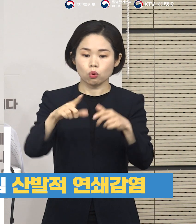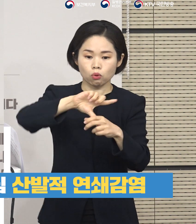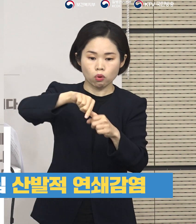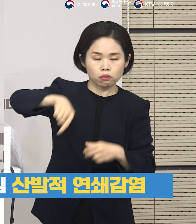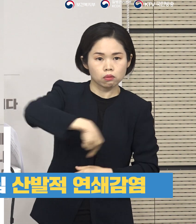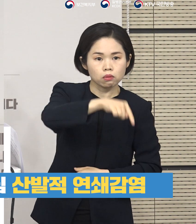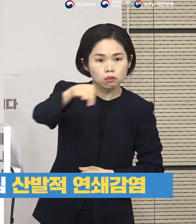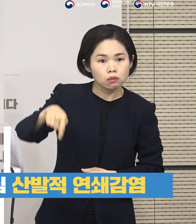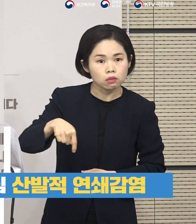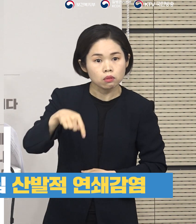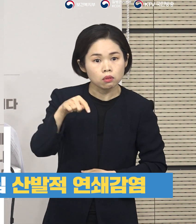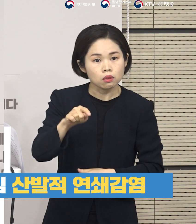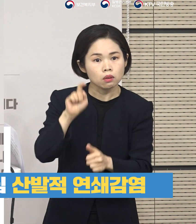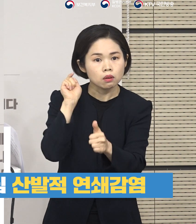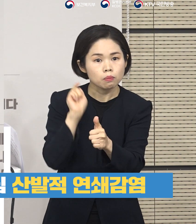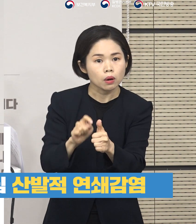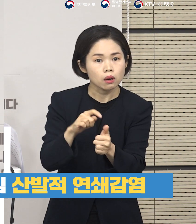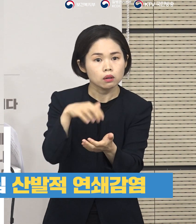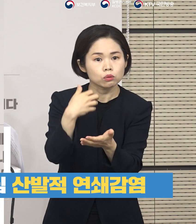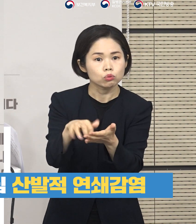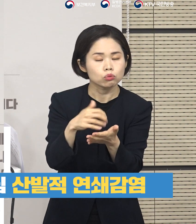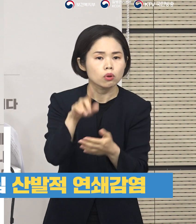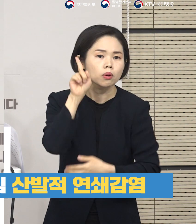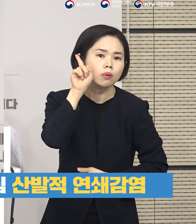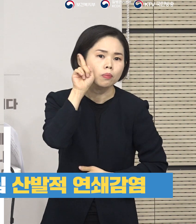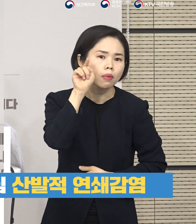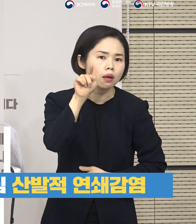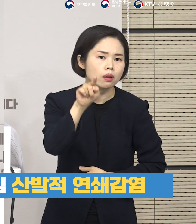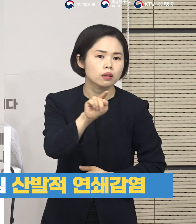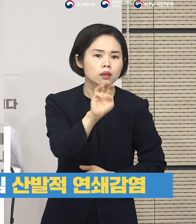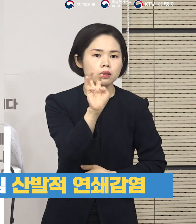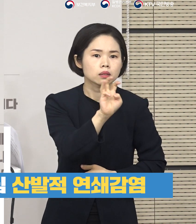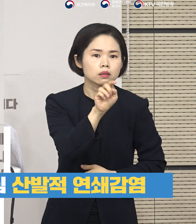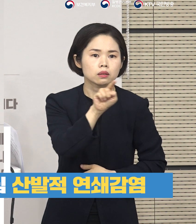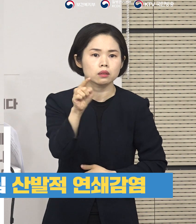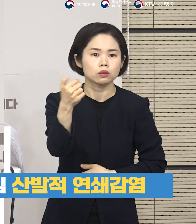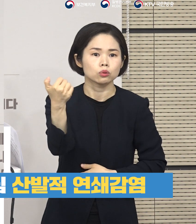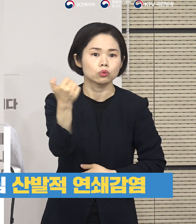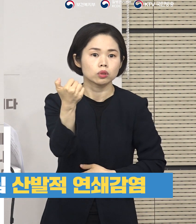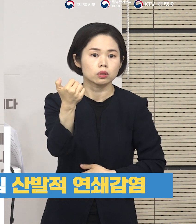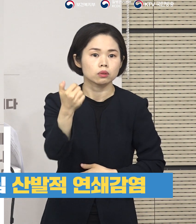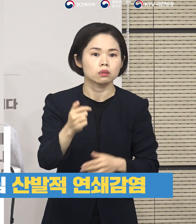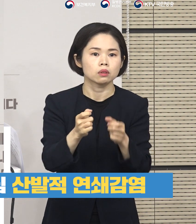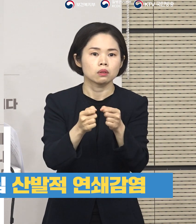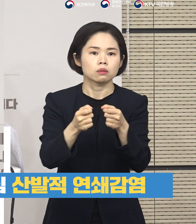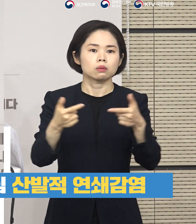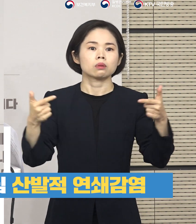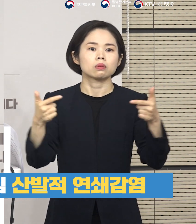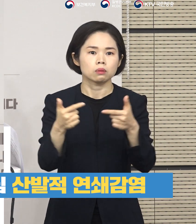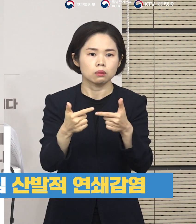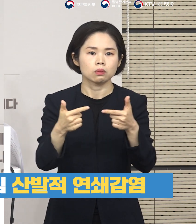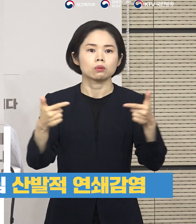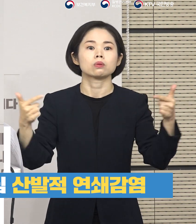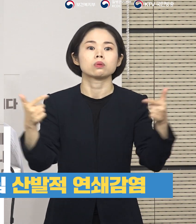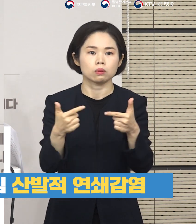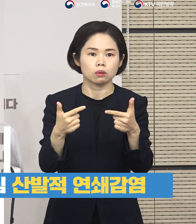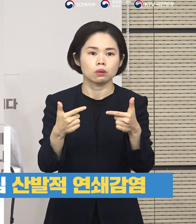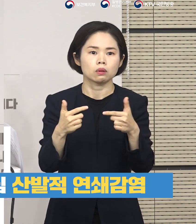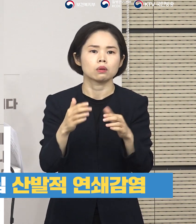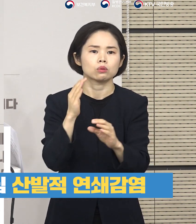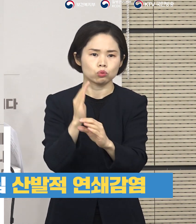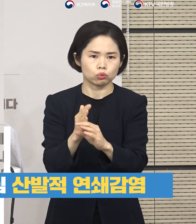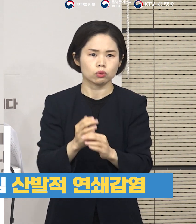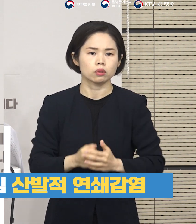수도권의 지역사회 감염자 숫자가 매일 30명 내지 50명 수준으로 증감을 반복하고